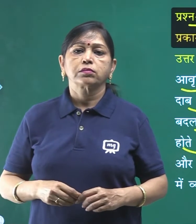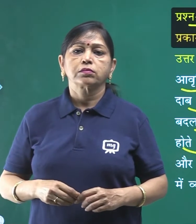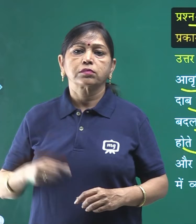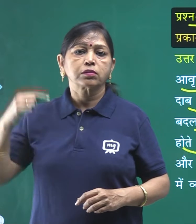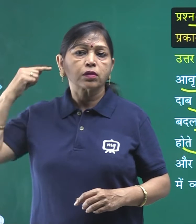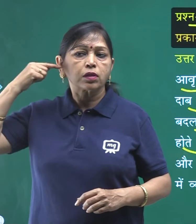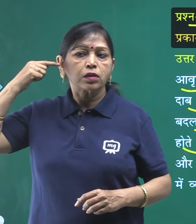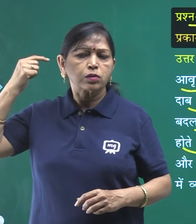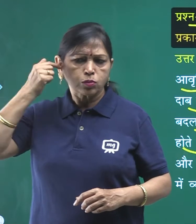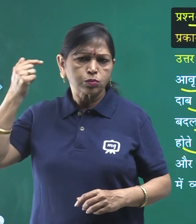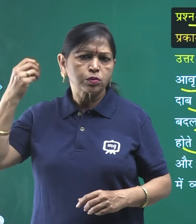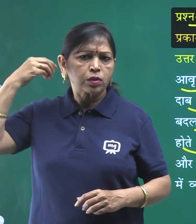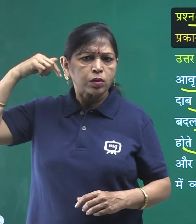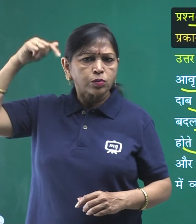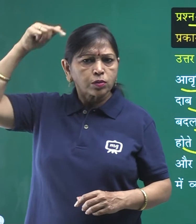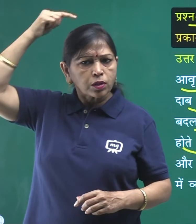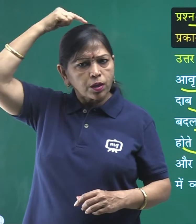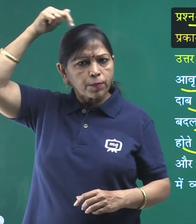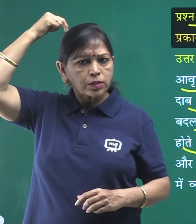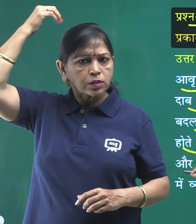मस्तिष्क तक पहुँचते हैं